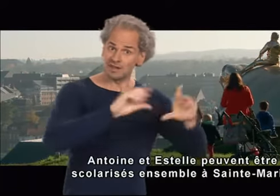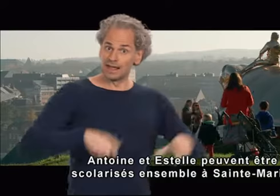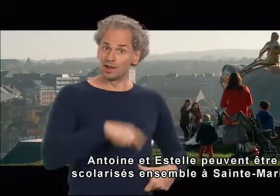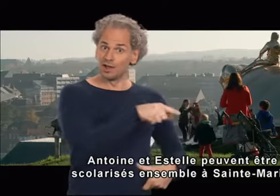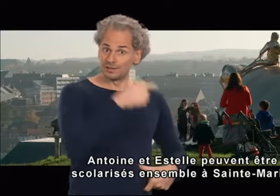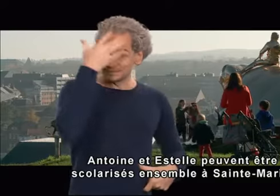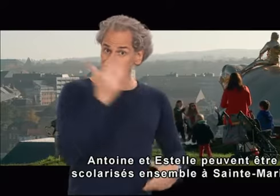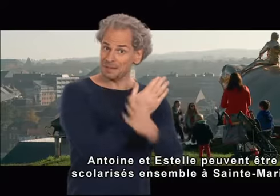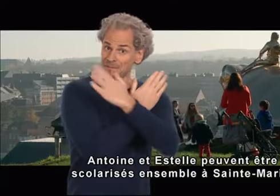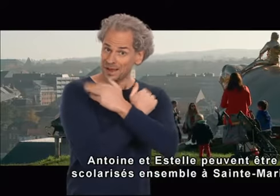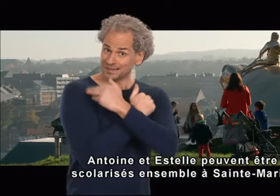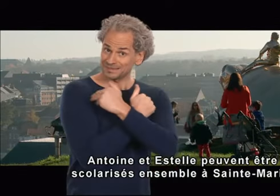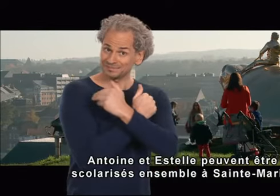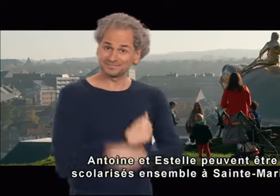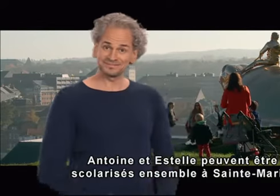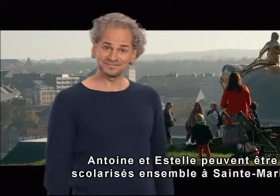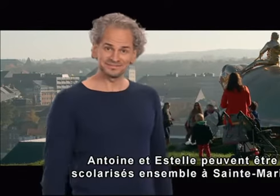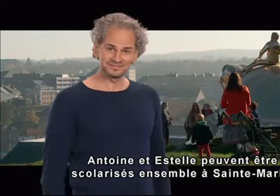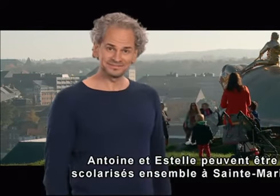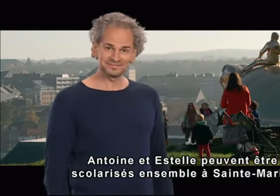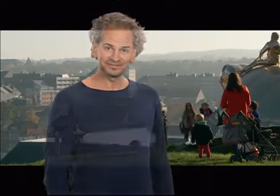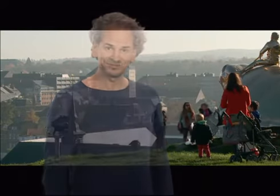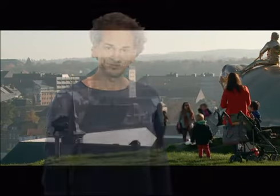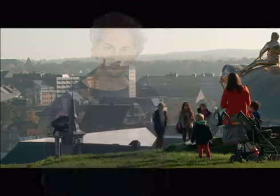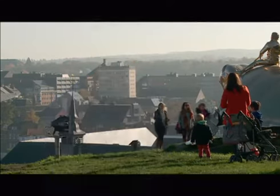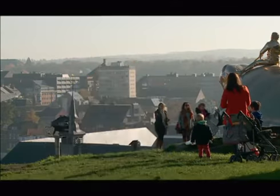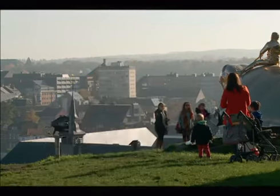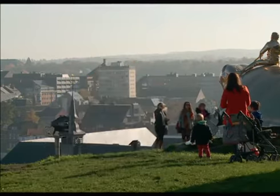peuvent être scolarisés ensemble à Sainte-Marie.